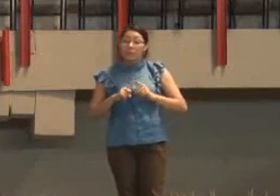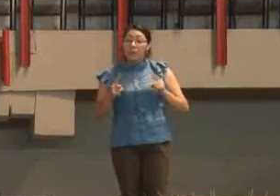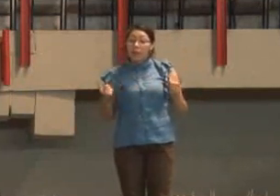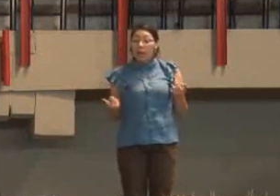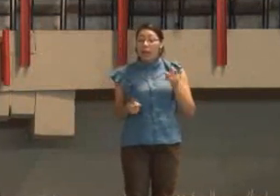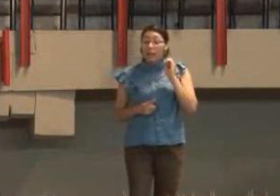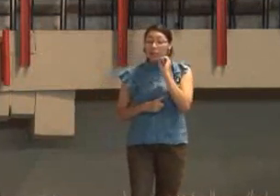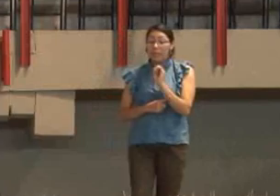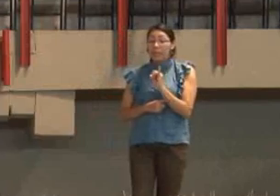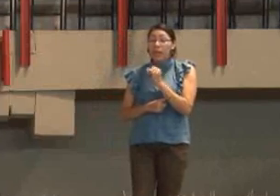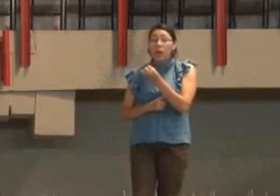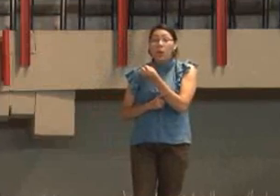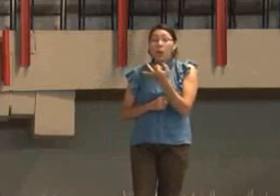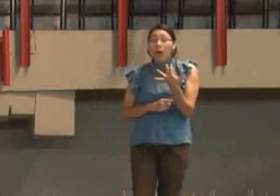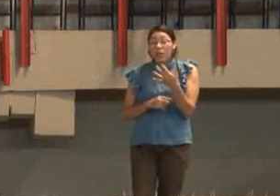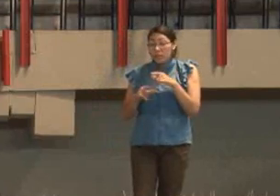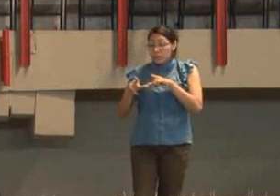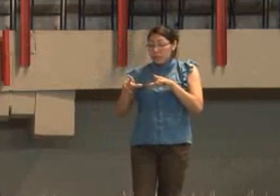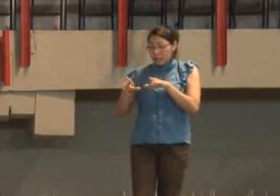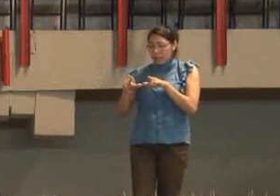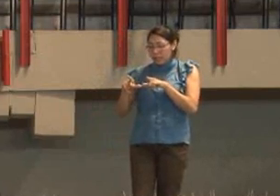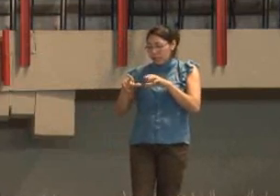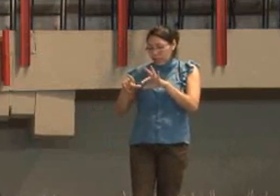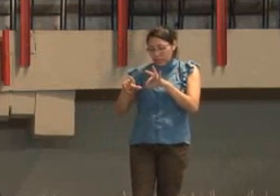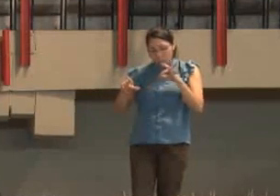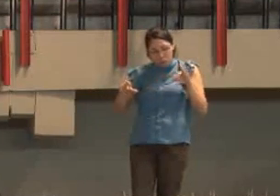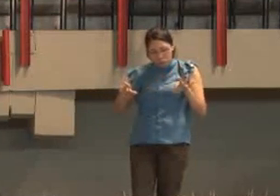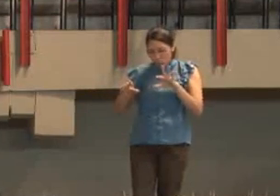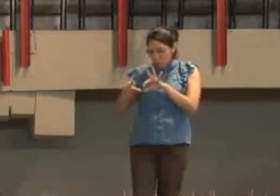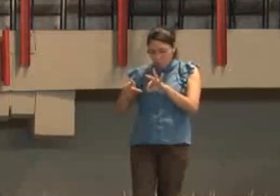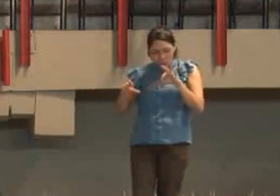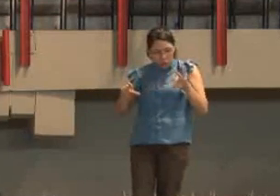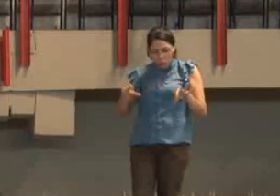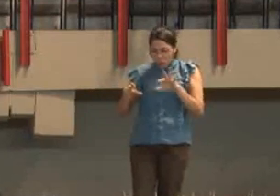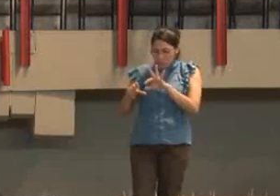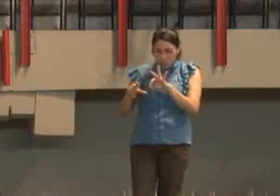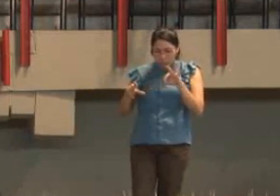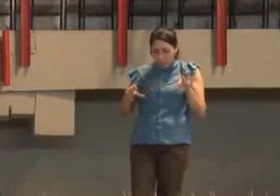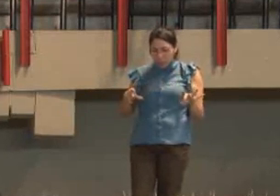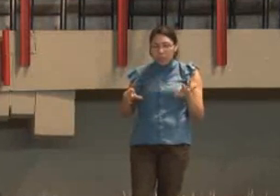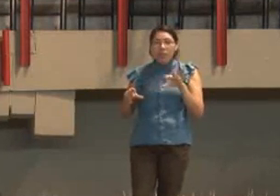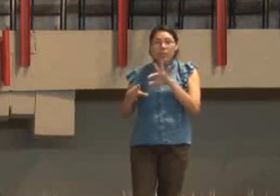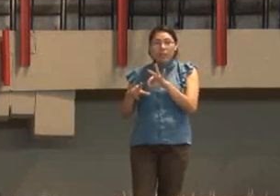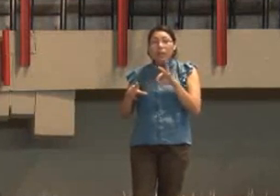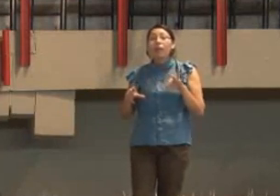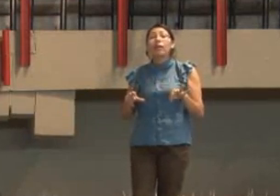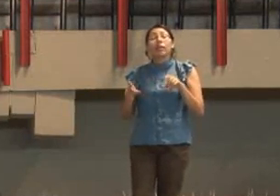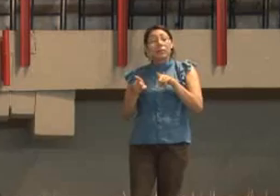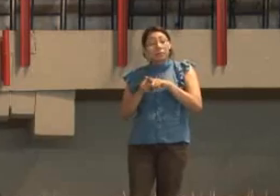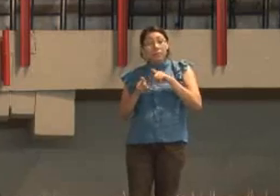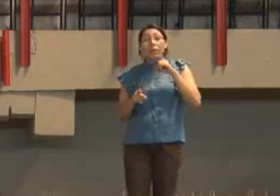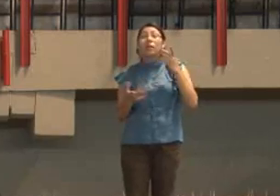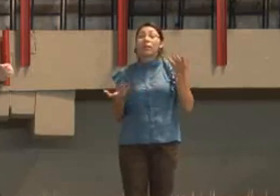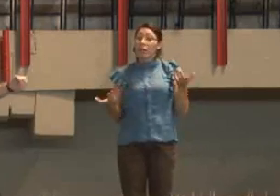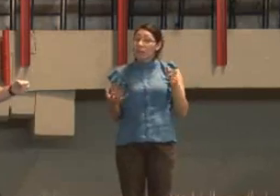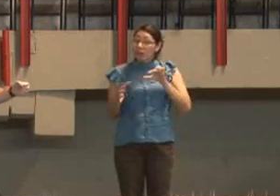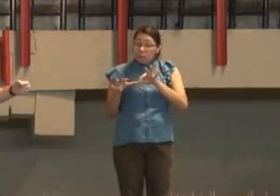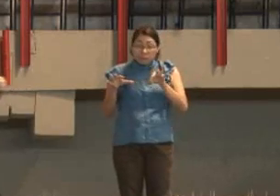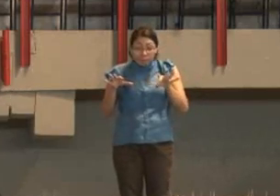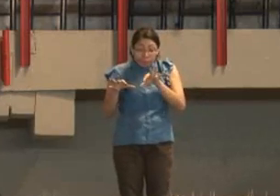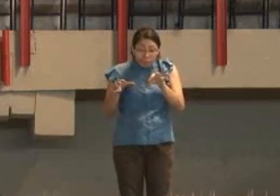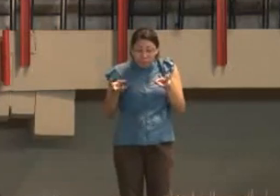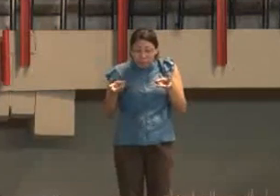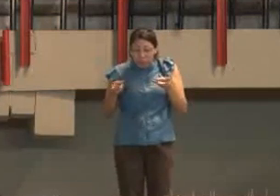perguntar quantos palitos tem dentro de uma caixa, eu posso fazer também uma contagem que a gente chama de contagem direta. A gente pega palito por